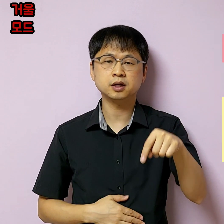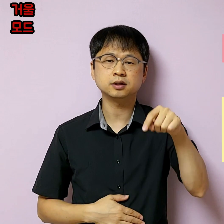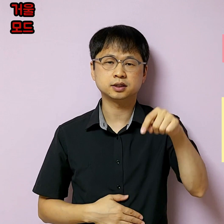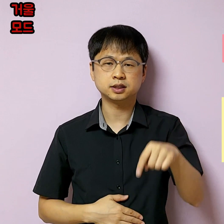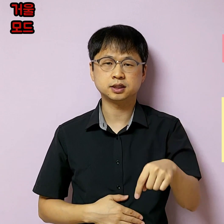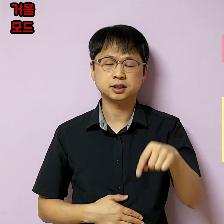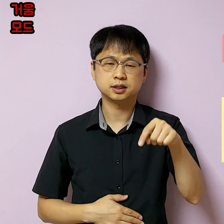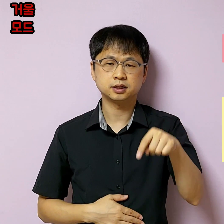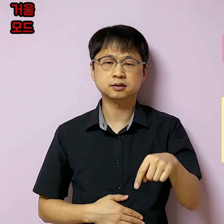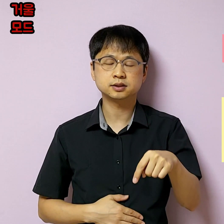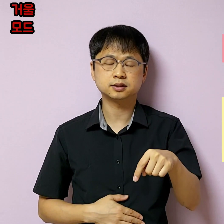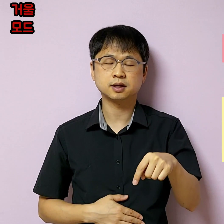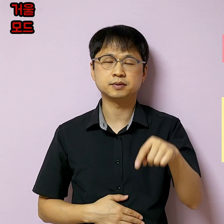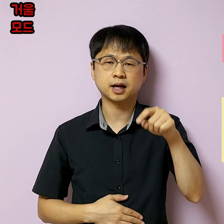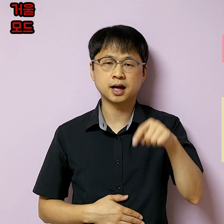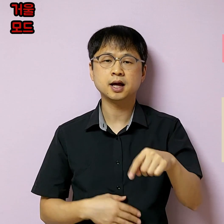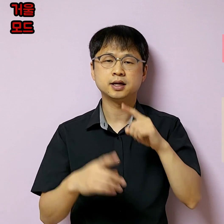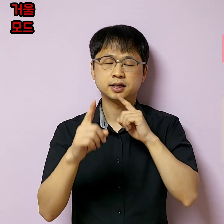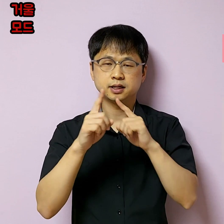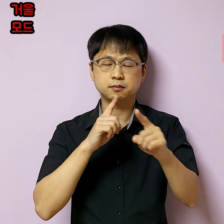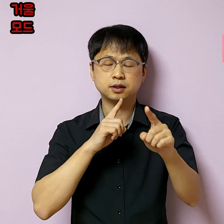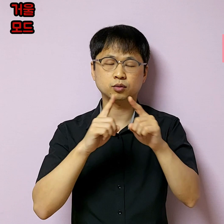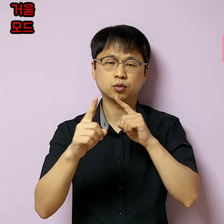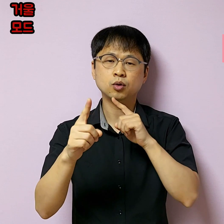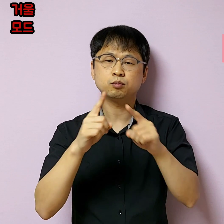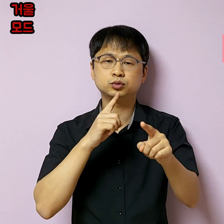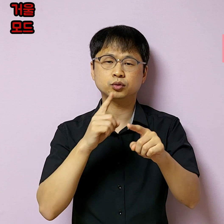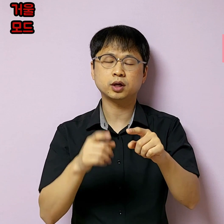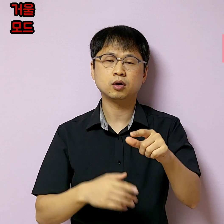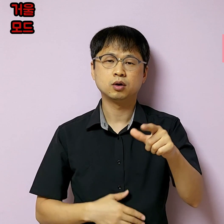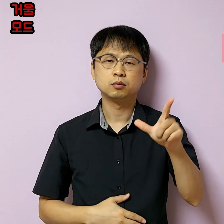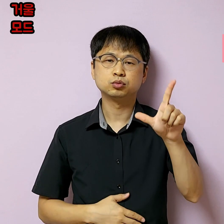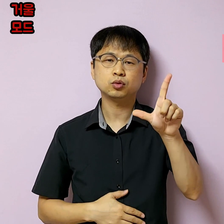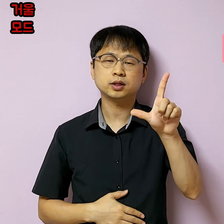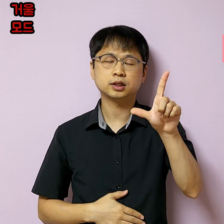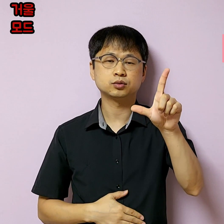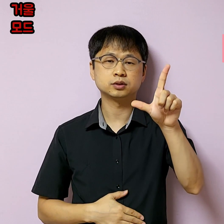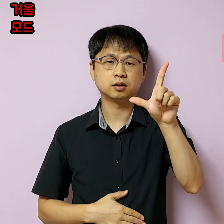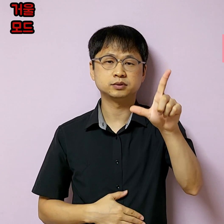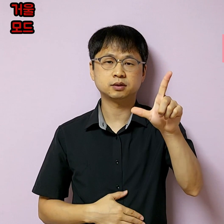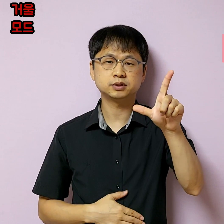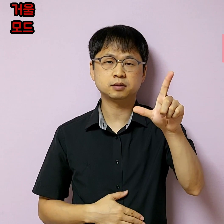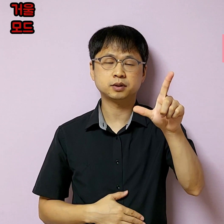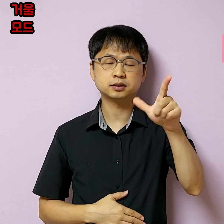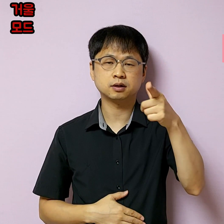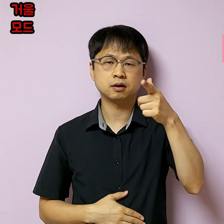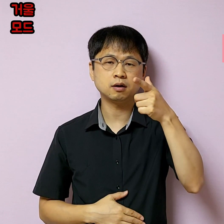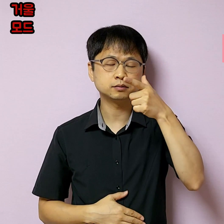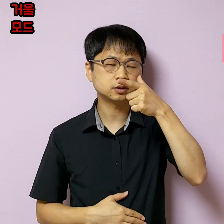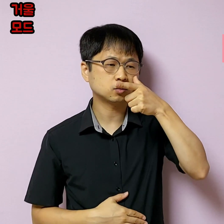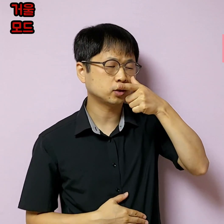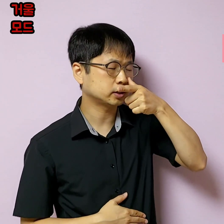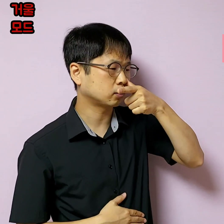짚어주시면 이것을 뜻합니다. 이 말도 부족해요. 부족하다 수어는 엄지검지를 벌려서 엄지를 코에